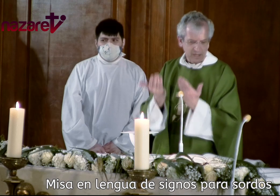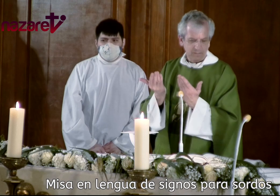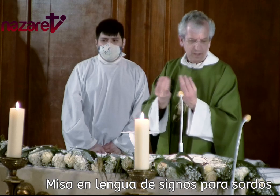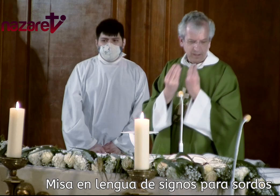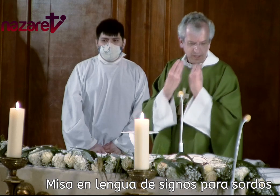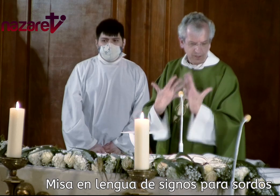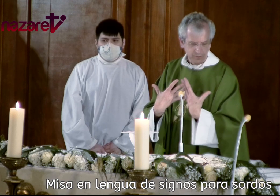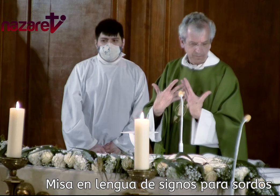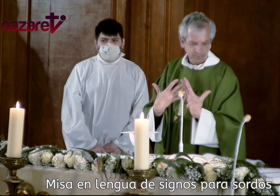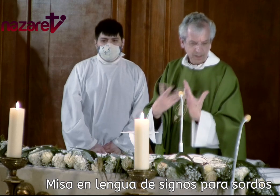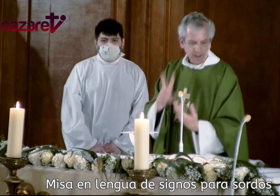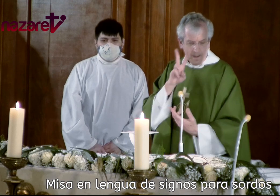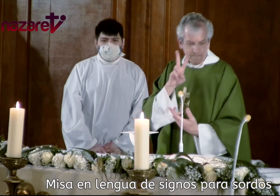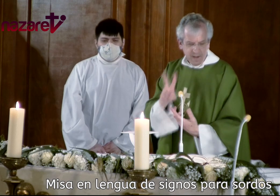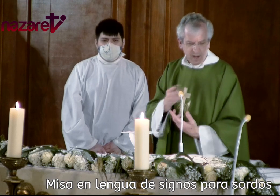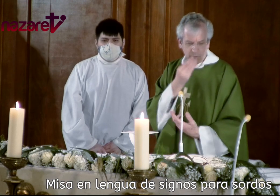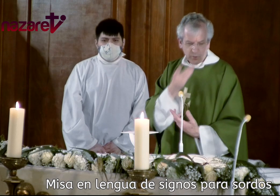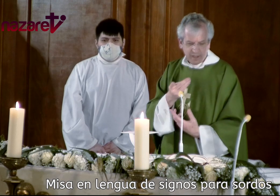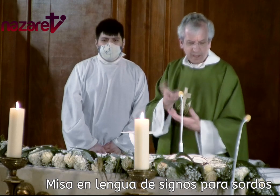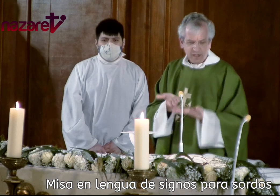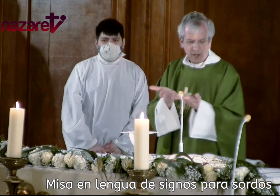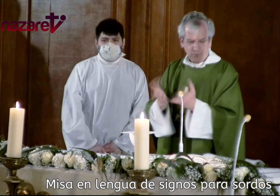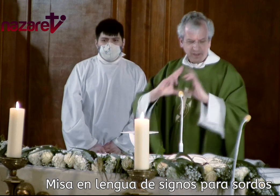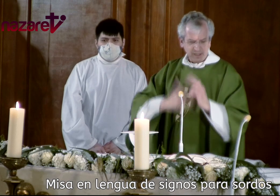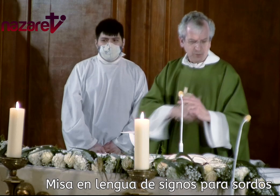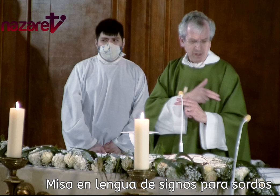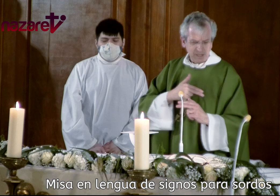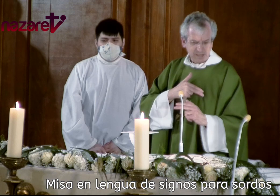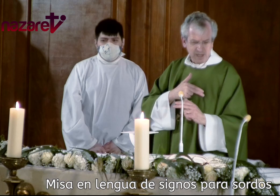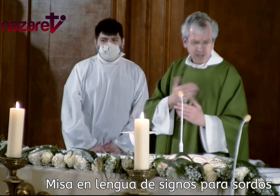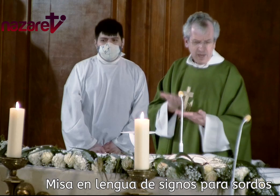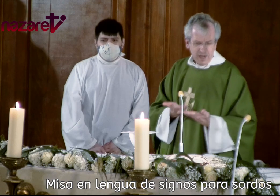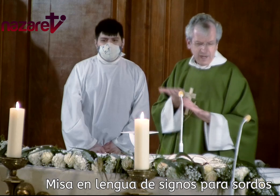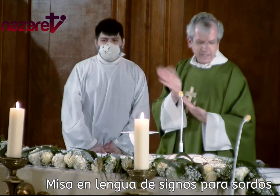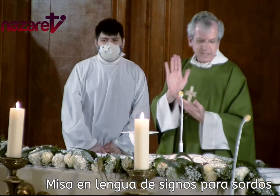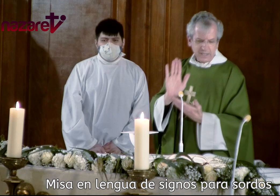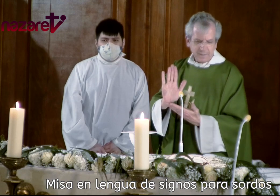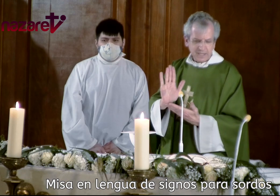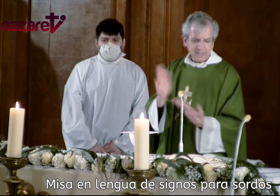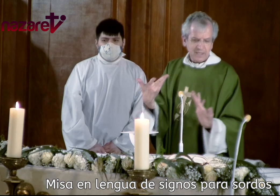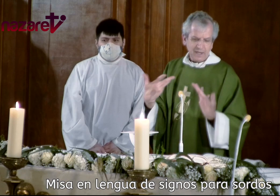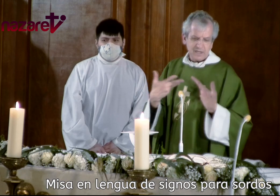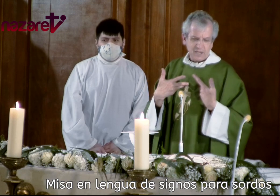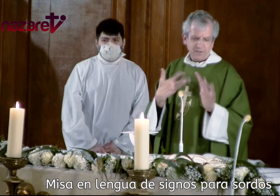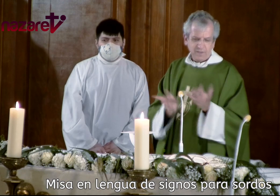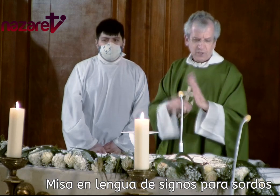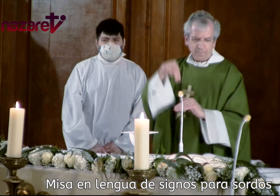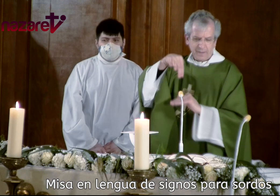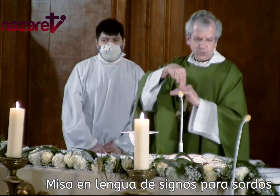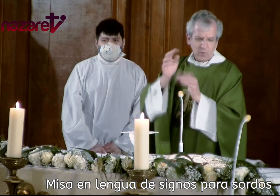bendición mira con bondad la ofrenda de tu iglesia en la que se hace presente el sacrificio pascual